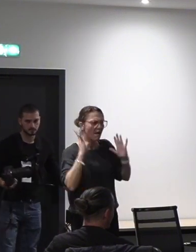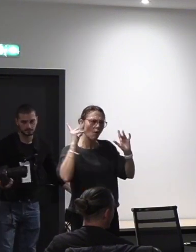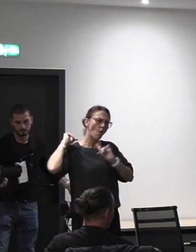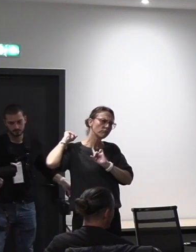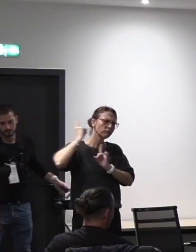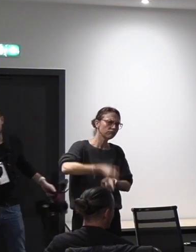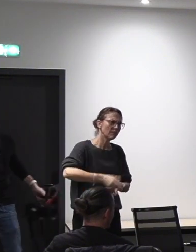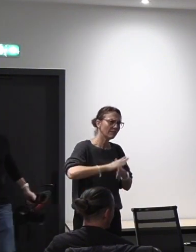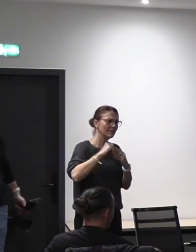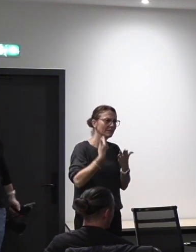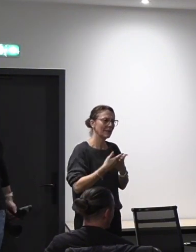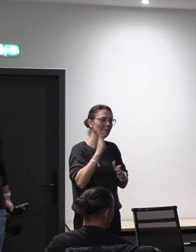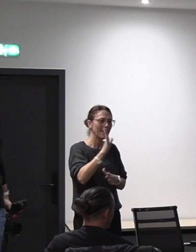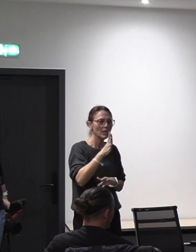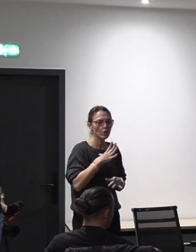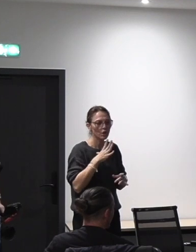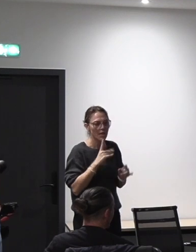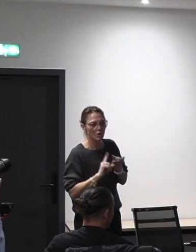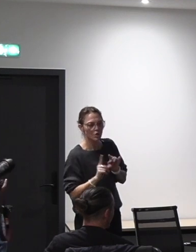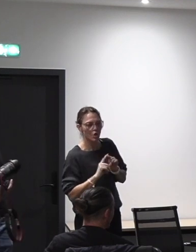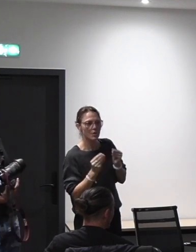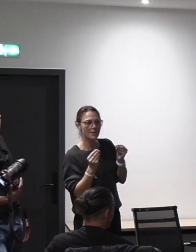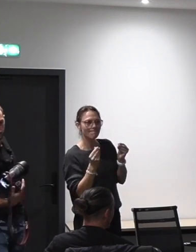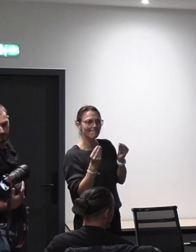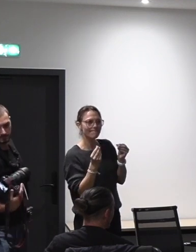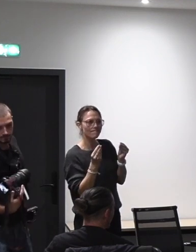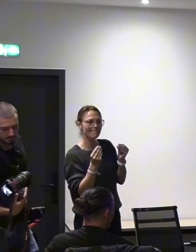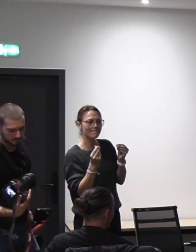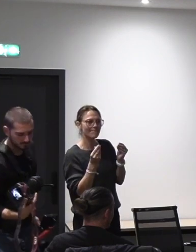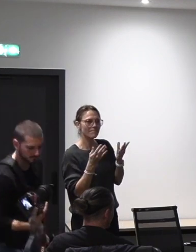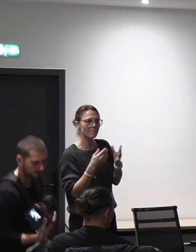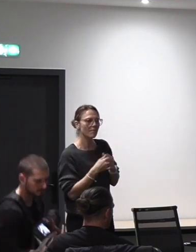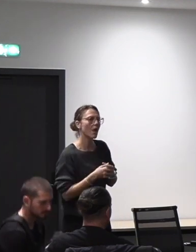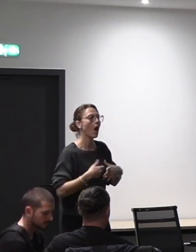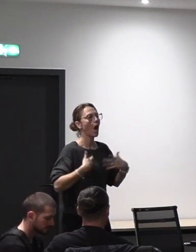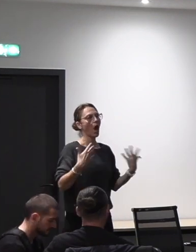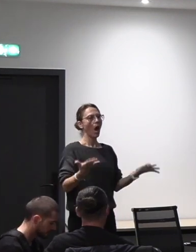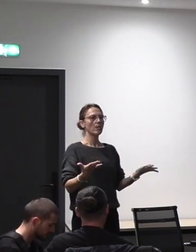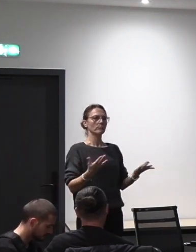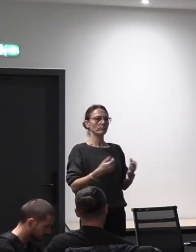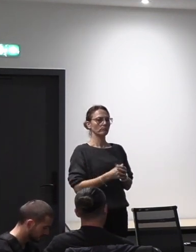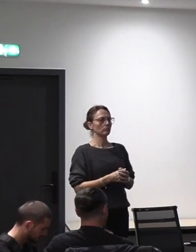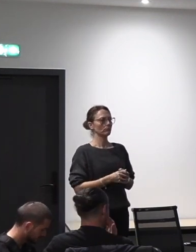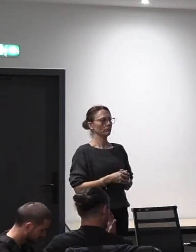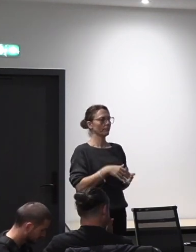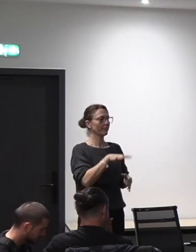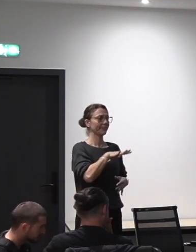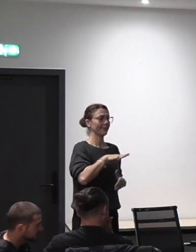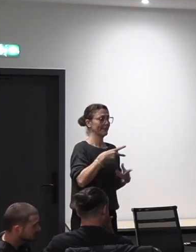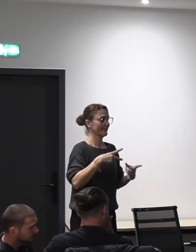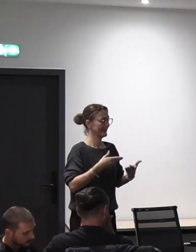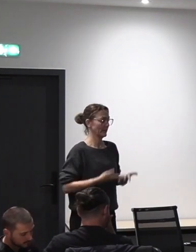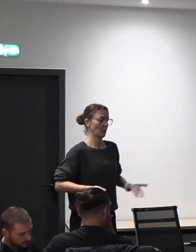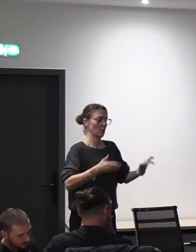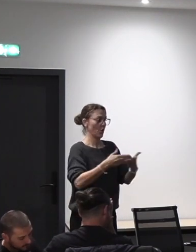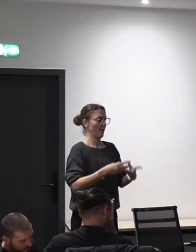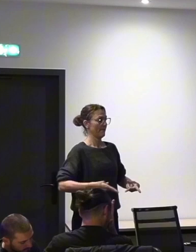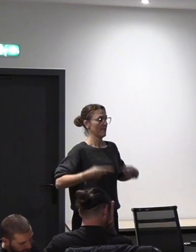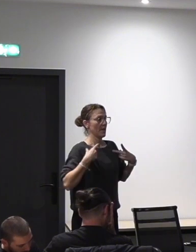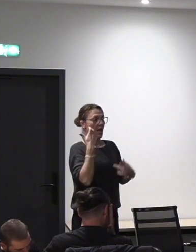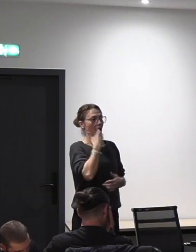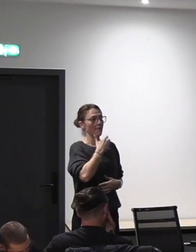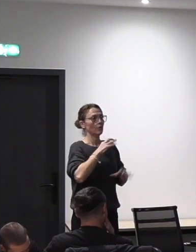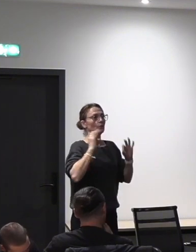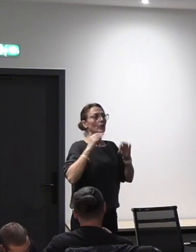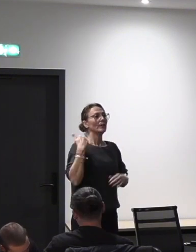existé. Mais il y a une petite déformation qui dit, puisque notre condition est épouvantable, rappelez-vous ce que je vous ai